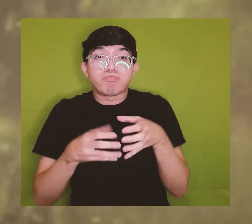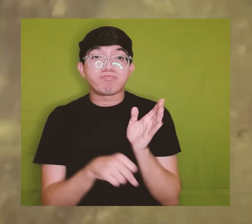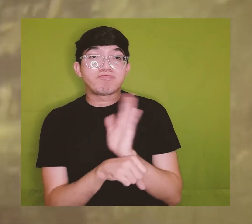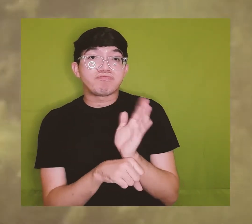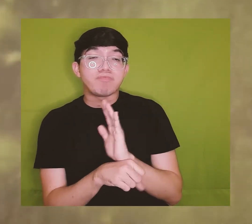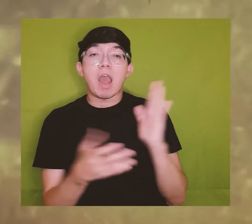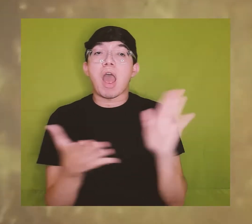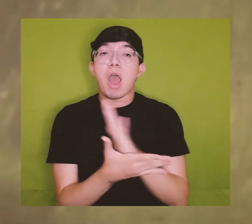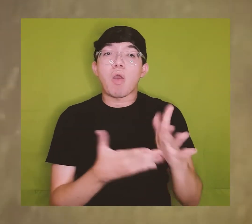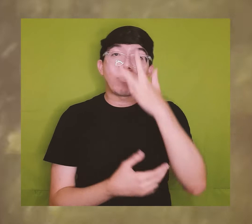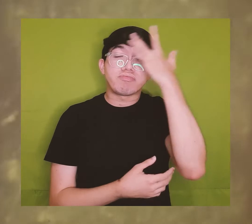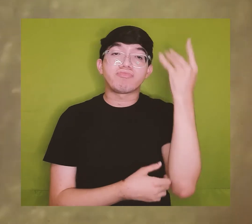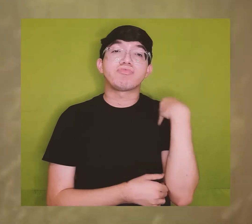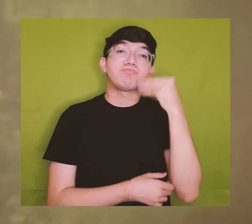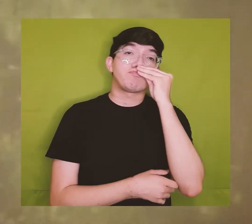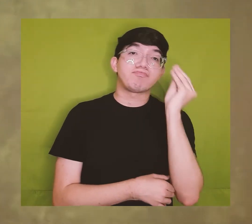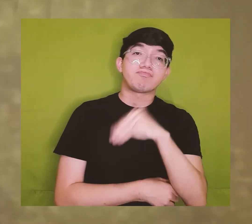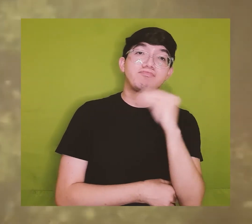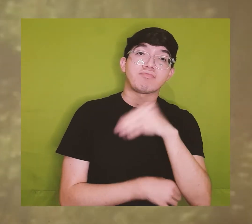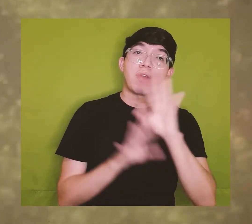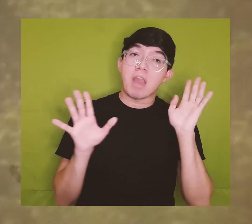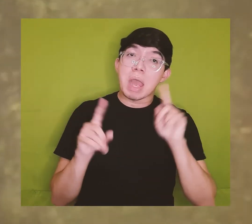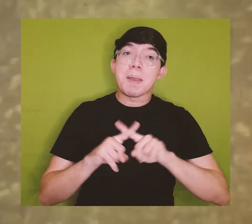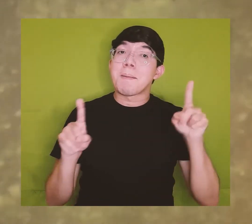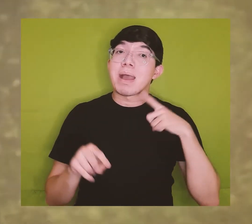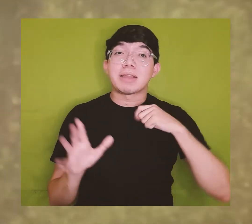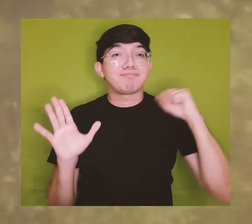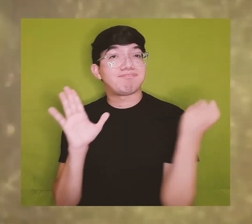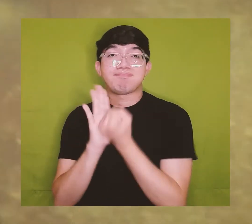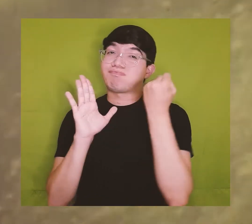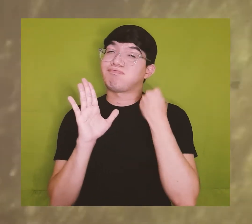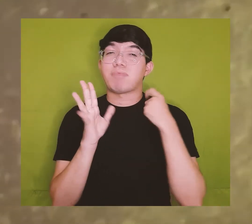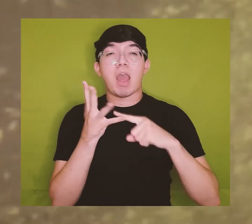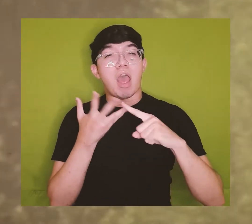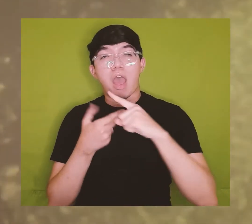às vezes é esquecido, né? Nós somos portadores de memórias muito grandes, assim, né?